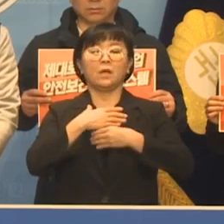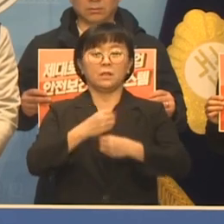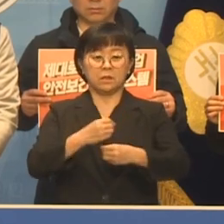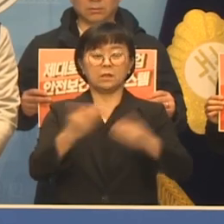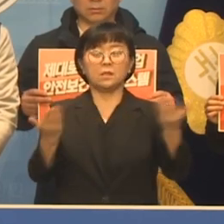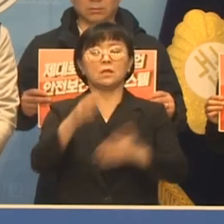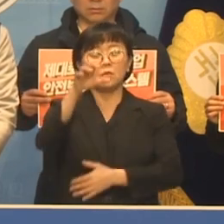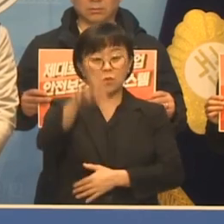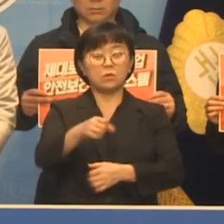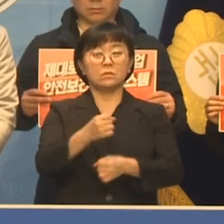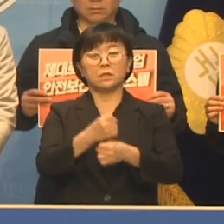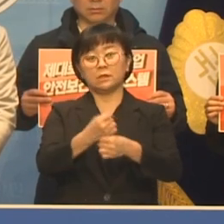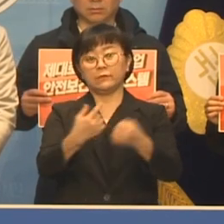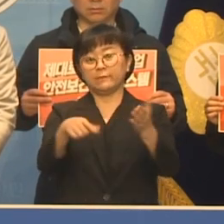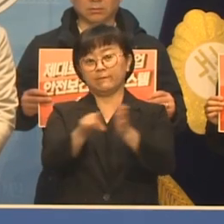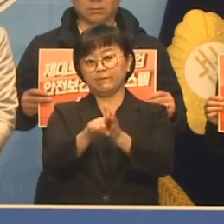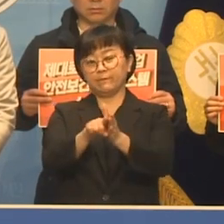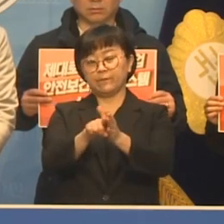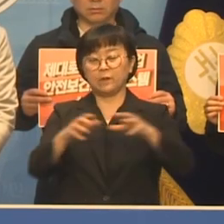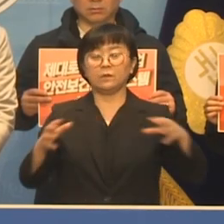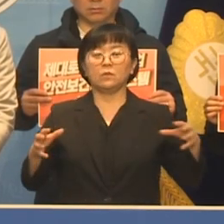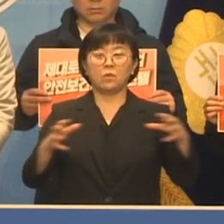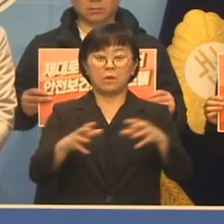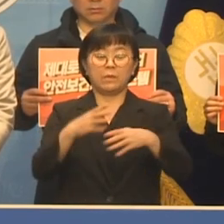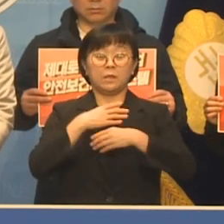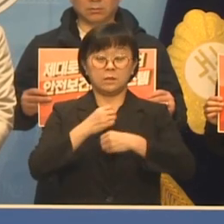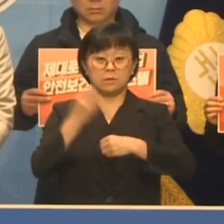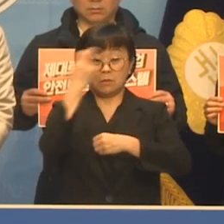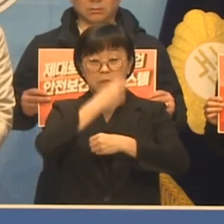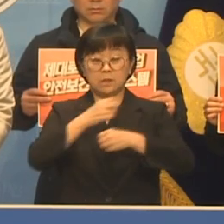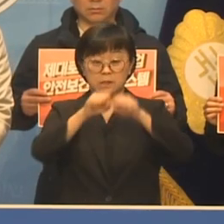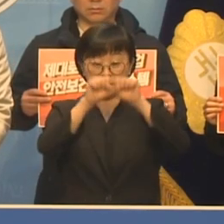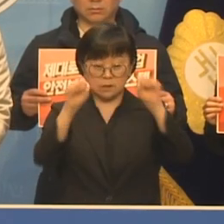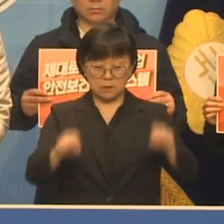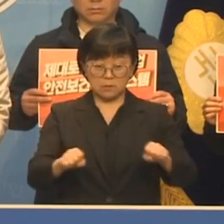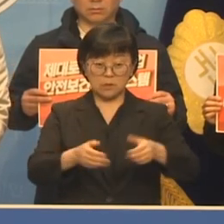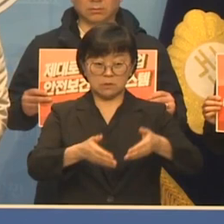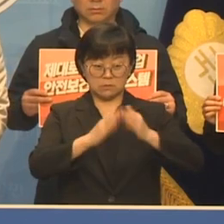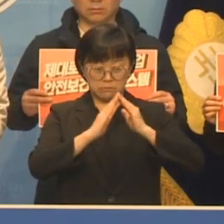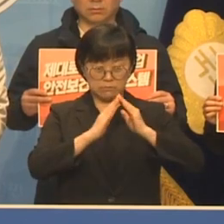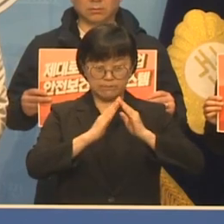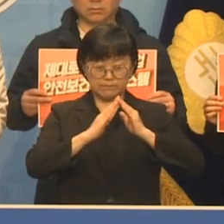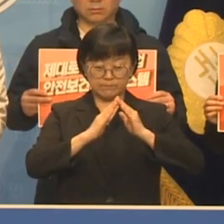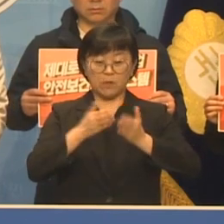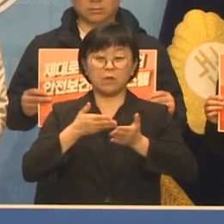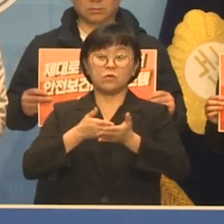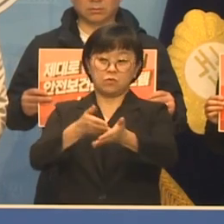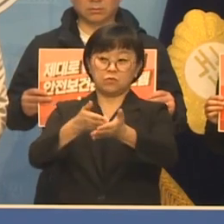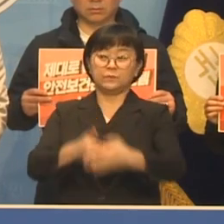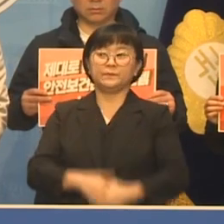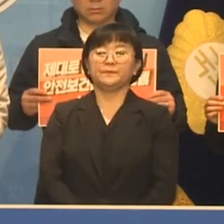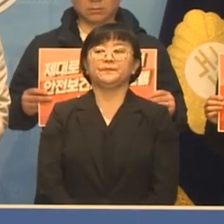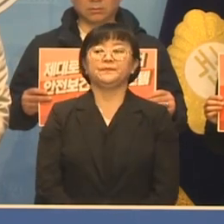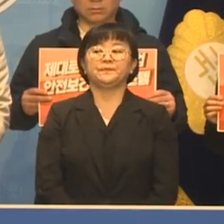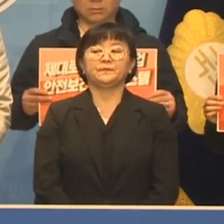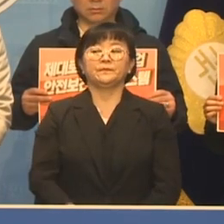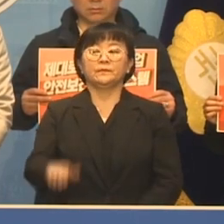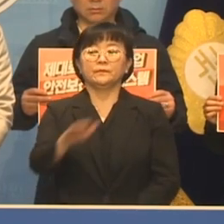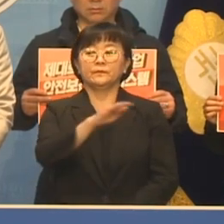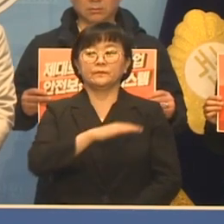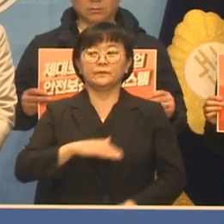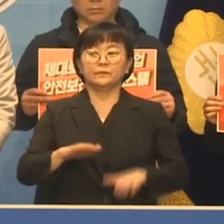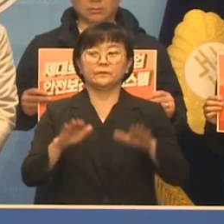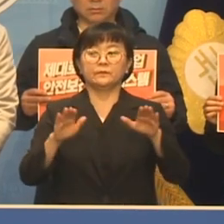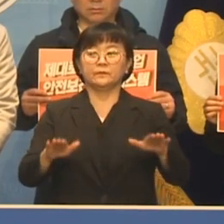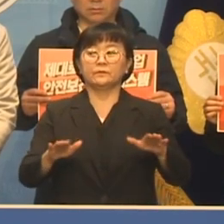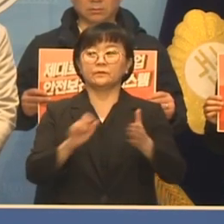안전한 일터를 만들어낼 수 있는 통합 안전관리 시스템을 구축할 것을 요구하는 것입니다. 저희는